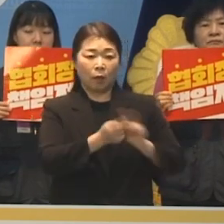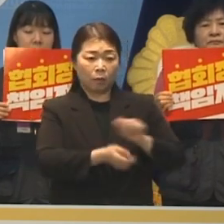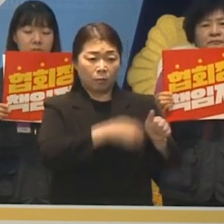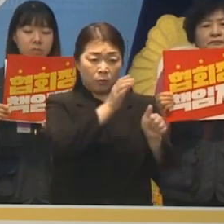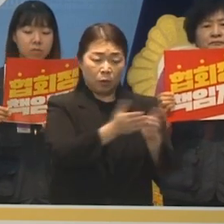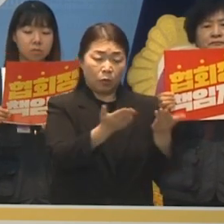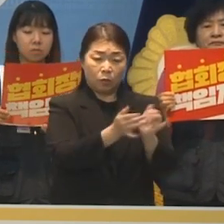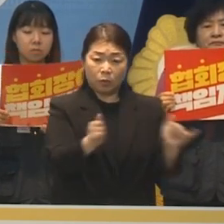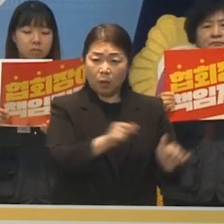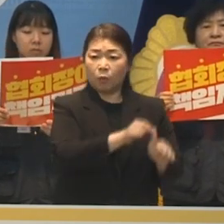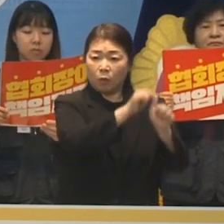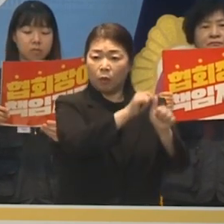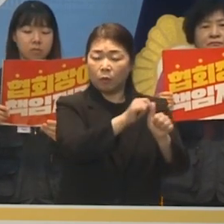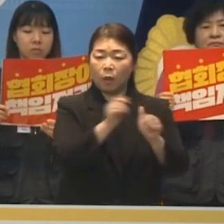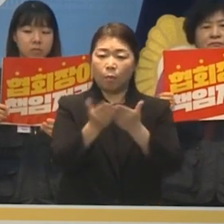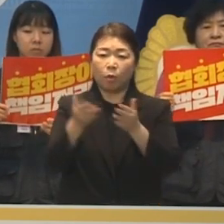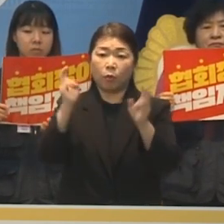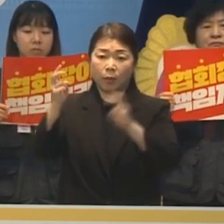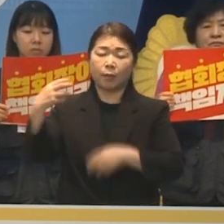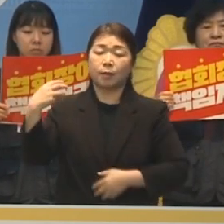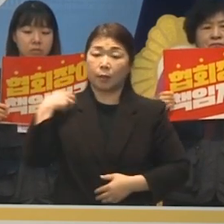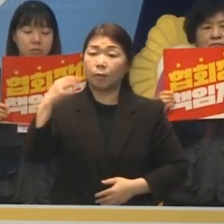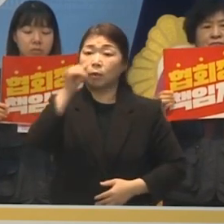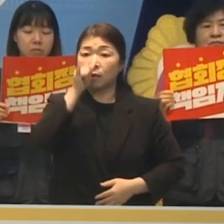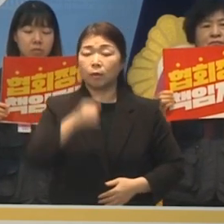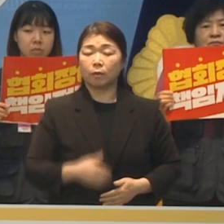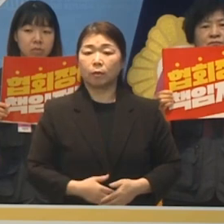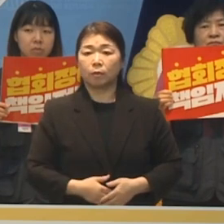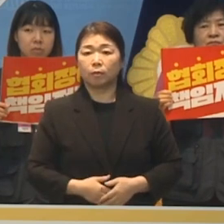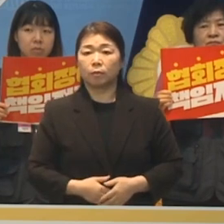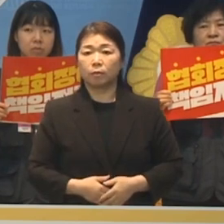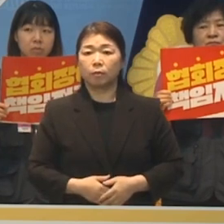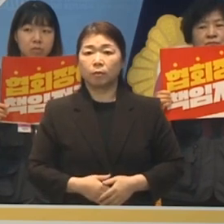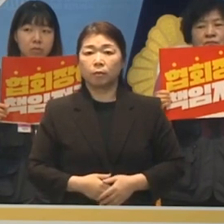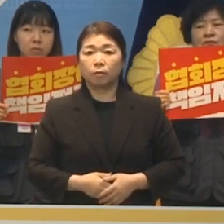노동자의 고용은 원청의 책임이 있으며